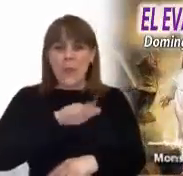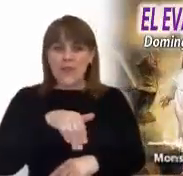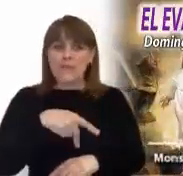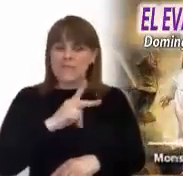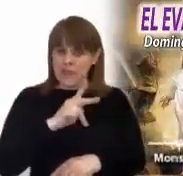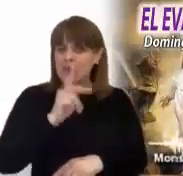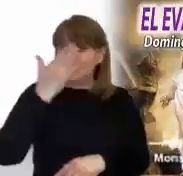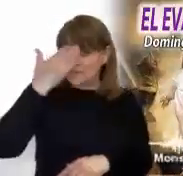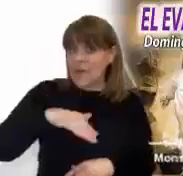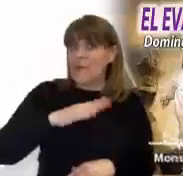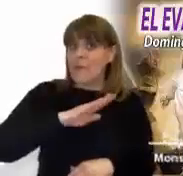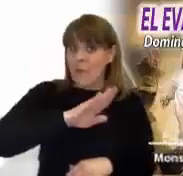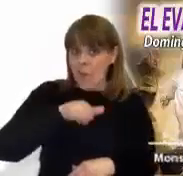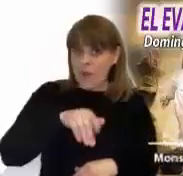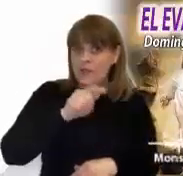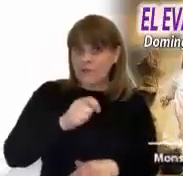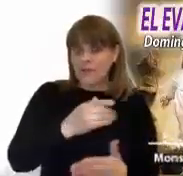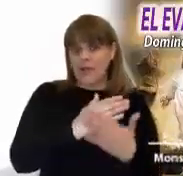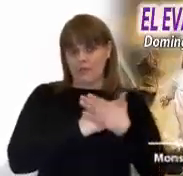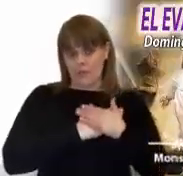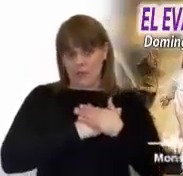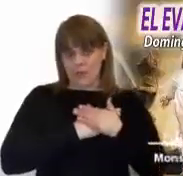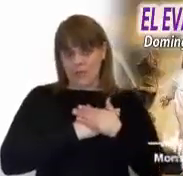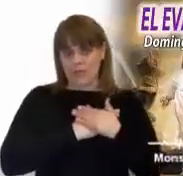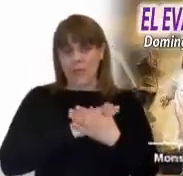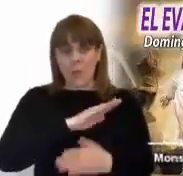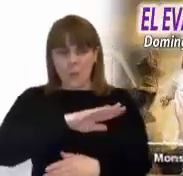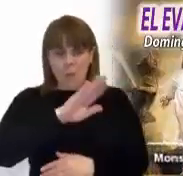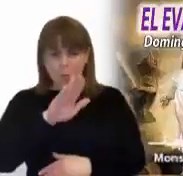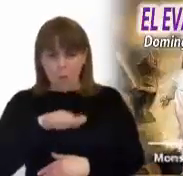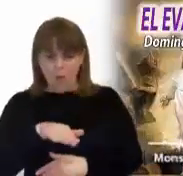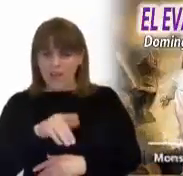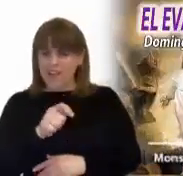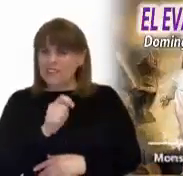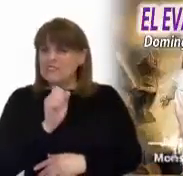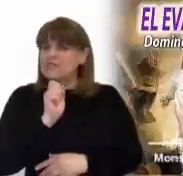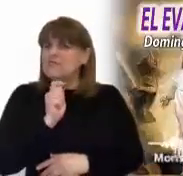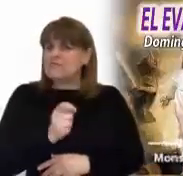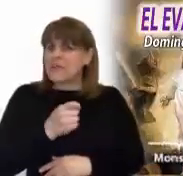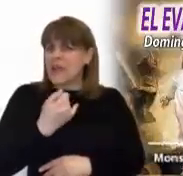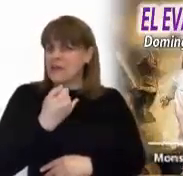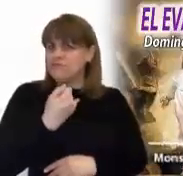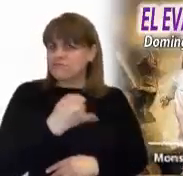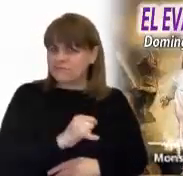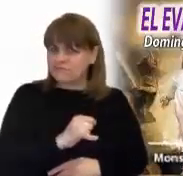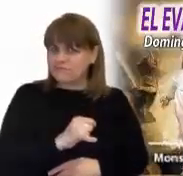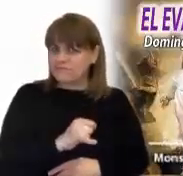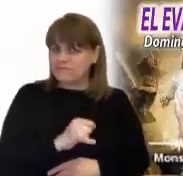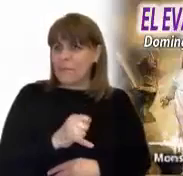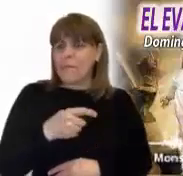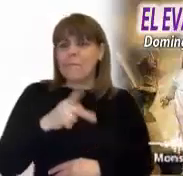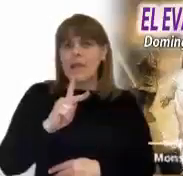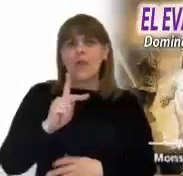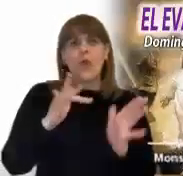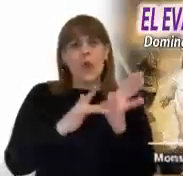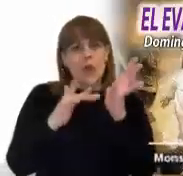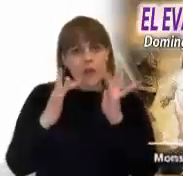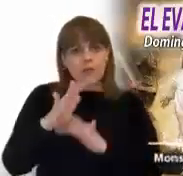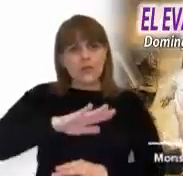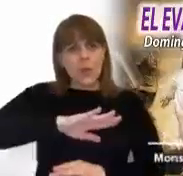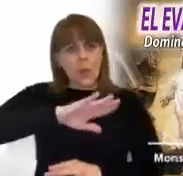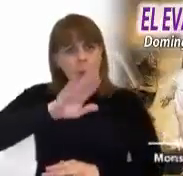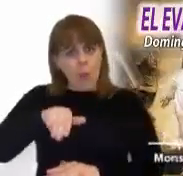amor. Y si la muerte es el mayor de los absurdos, desde Cristo, desde su muerte y